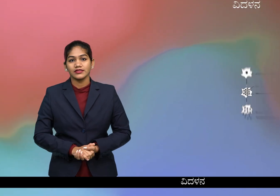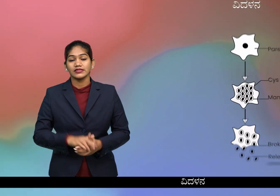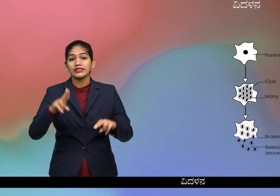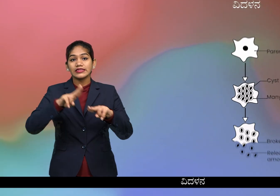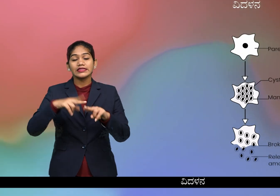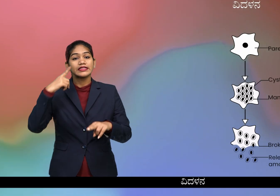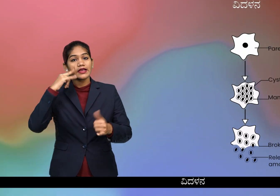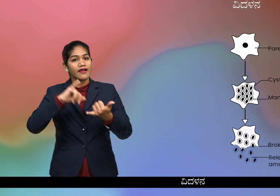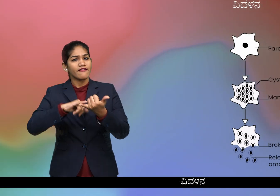ವಿದಳನ,